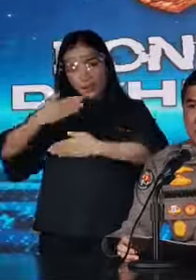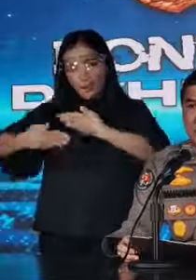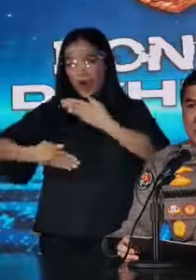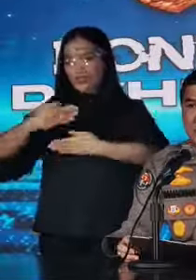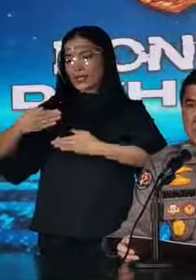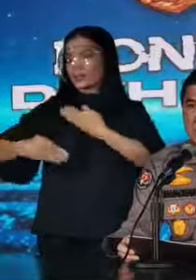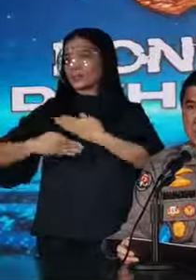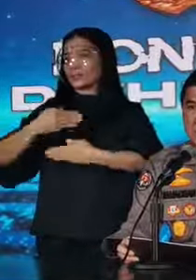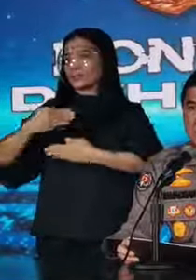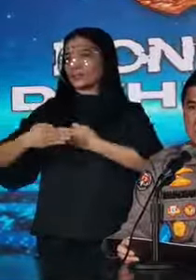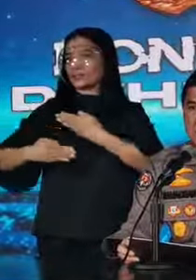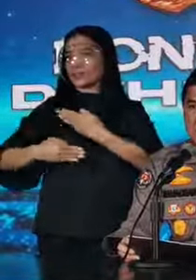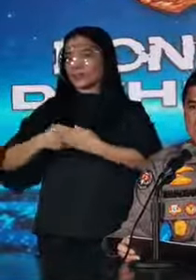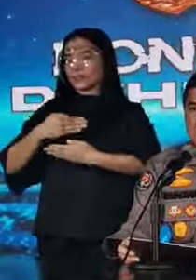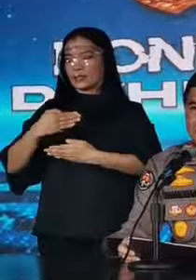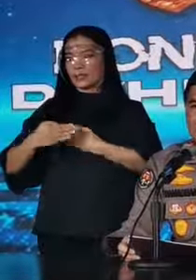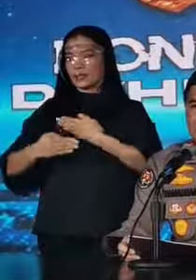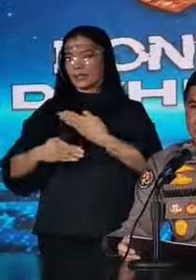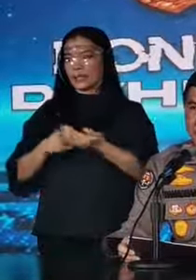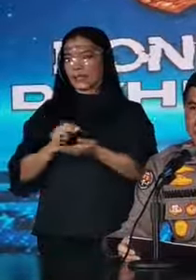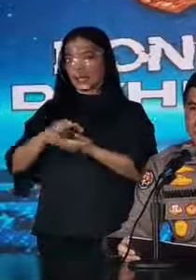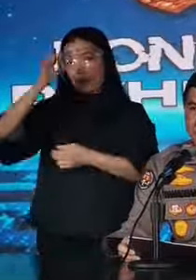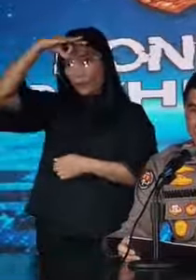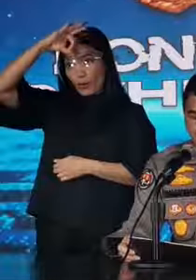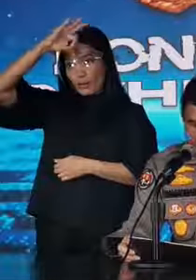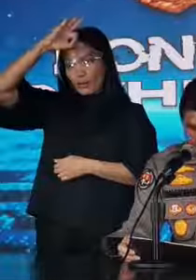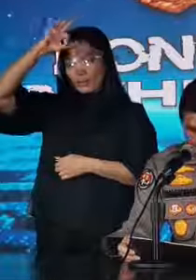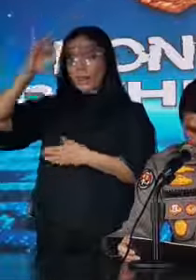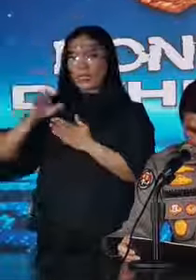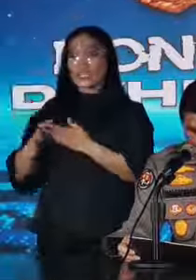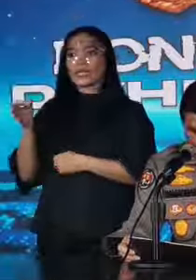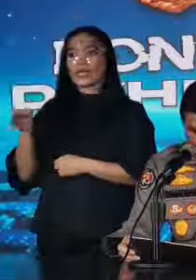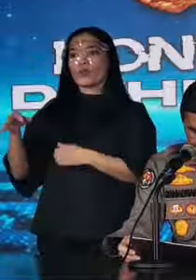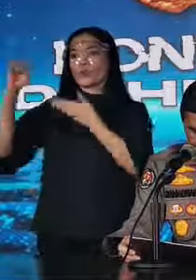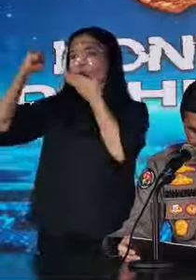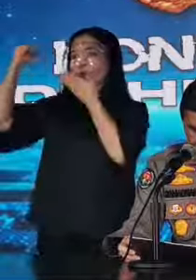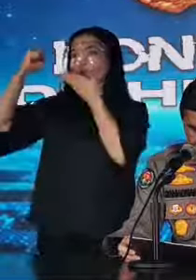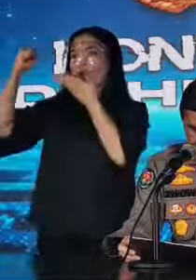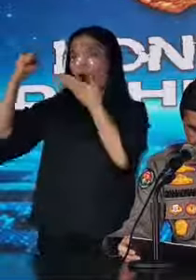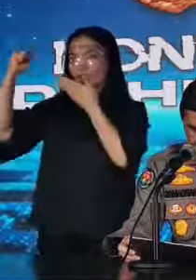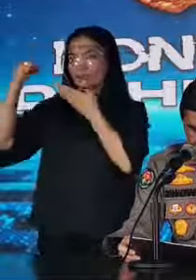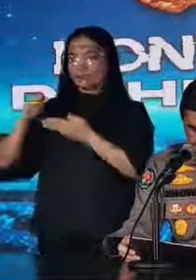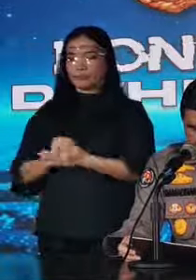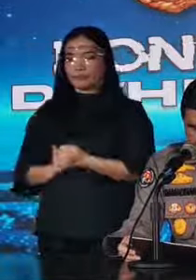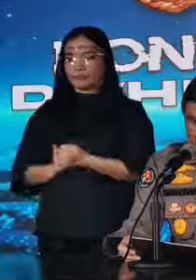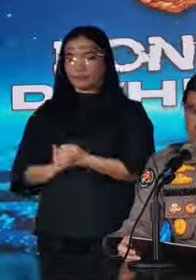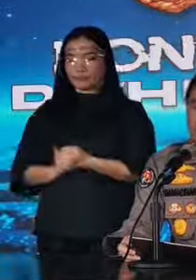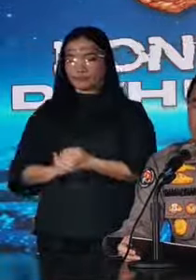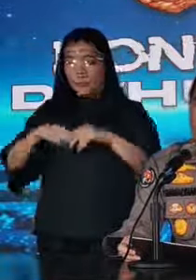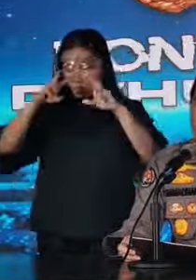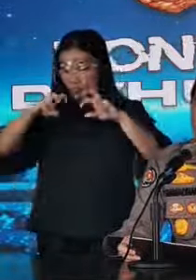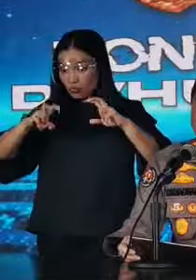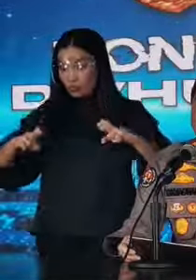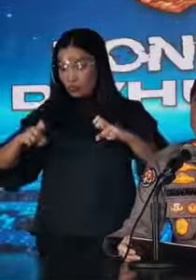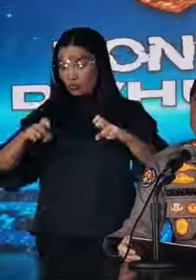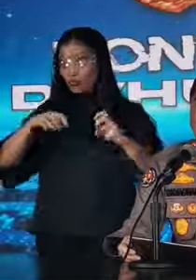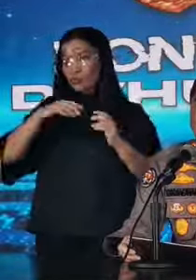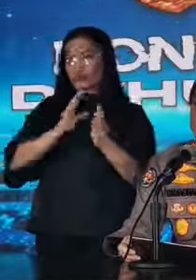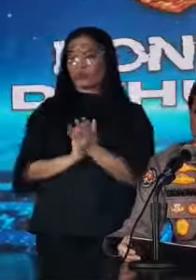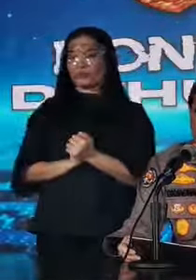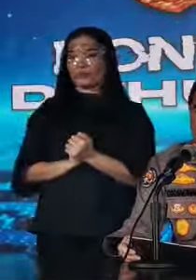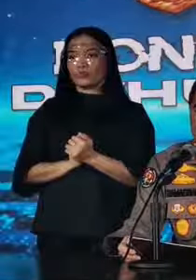proses Direktorat Reserse Polda Papua Barat. Kemudian sidik tipiring